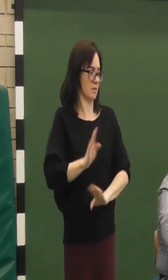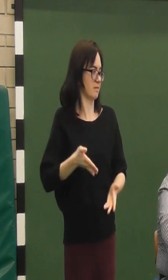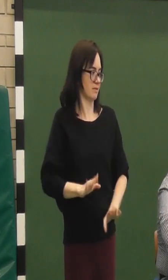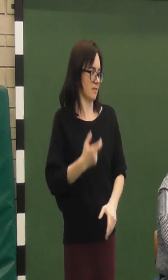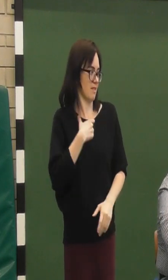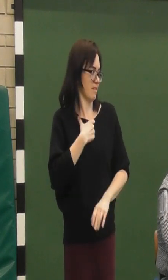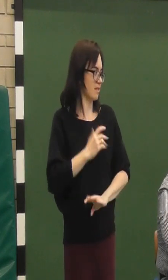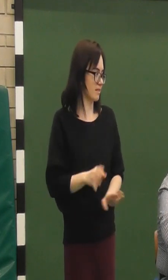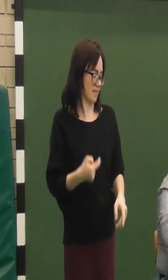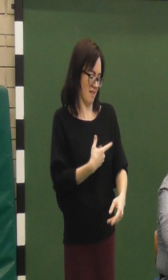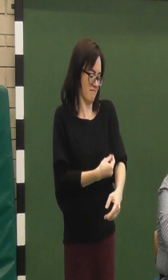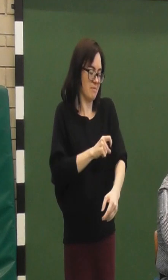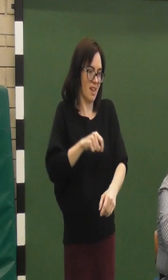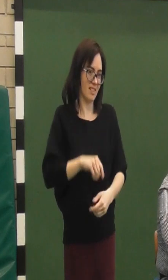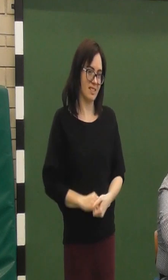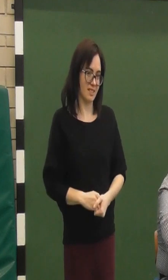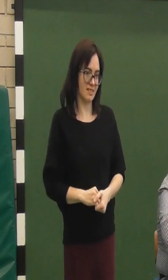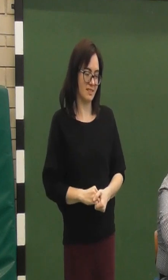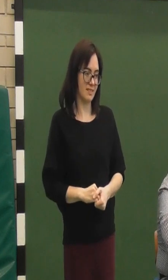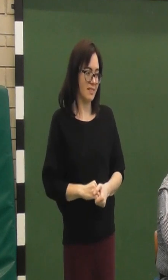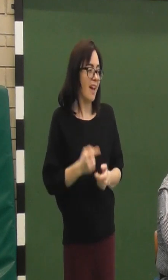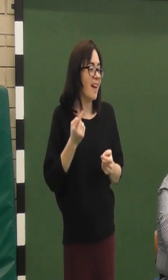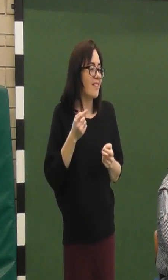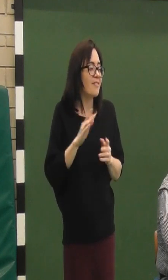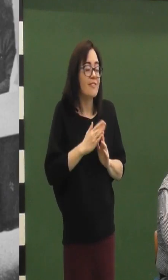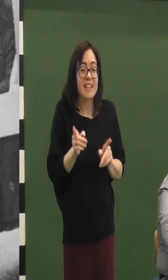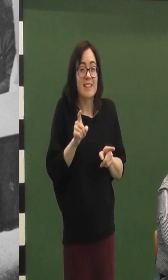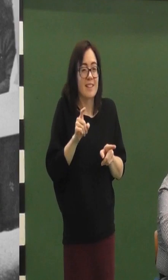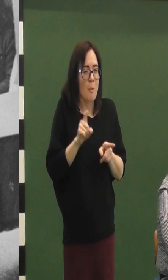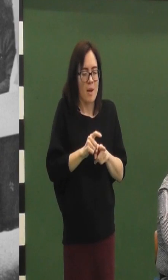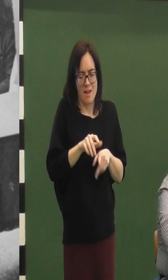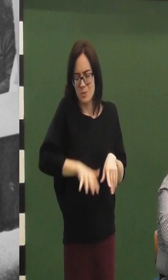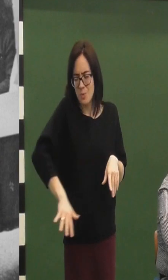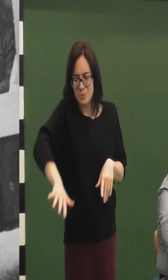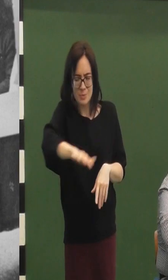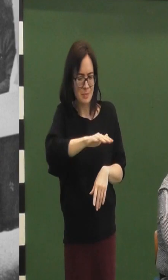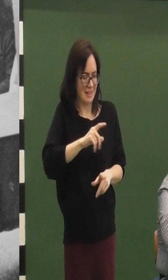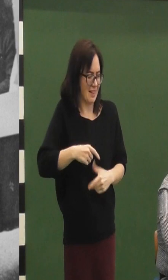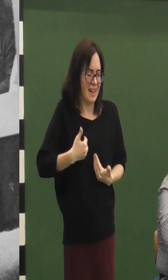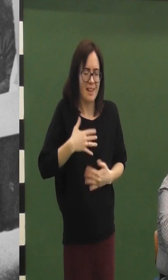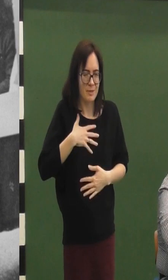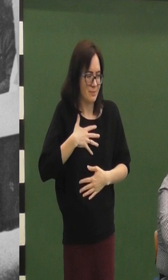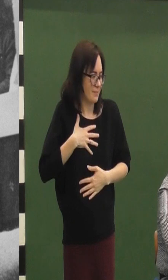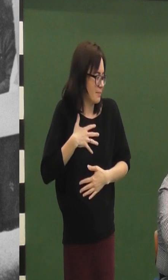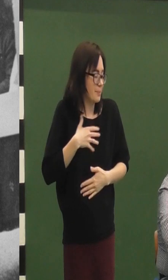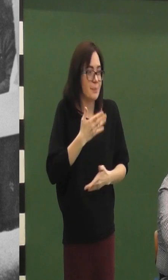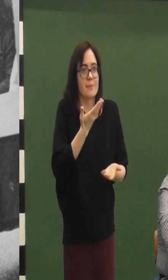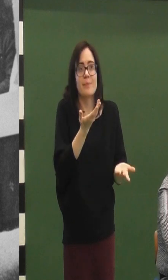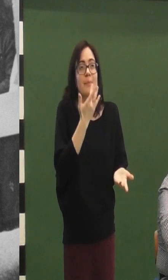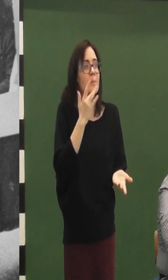Úgyhogy, de olyan körülmények között éltünk, hogy például